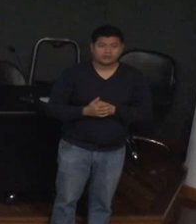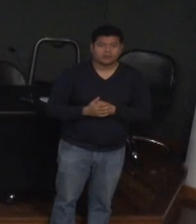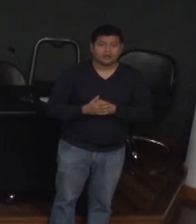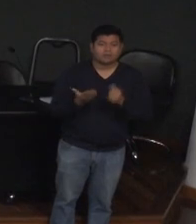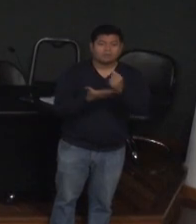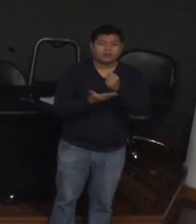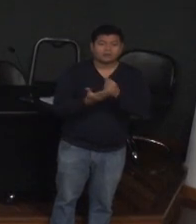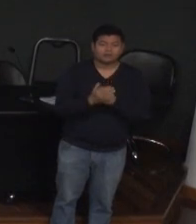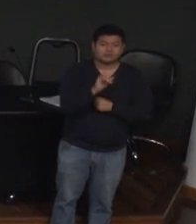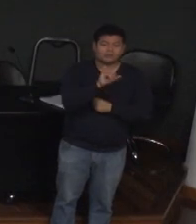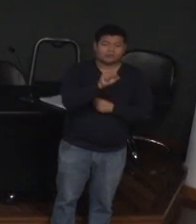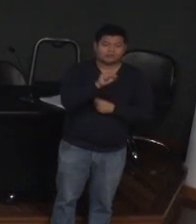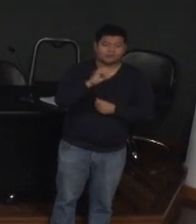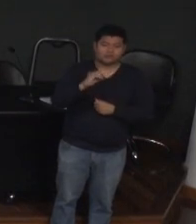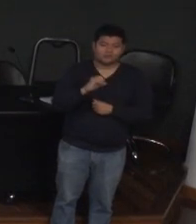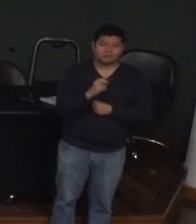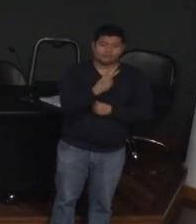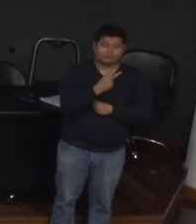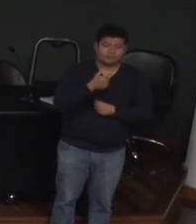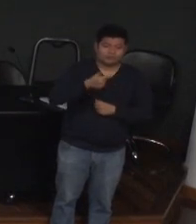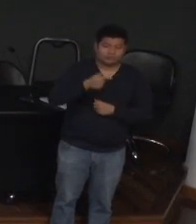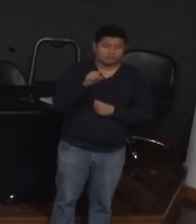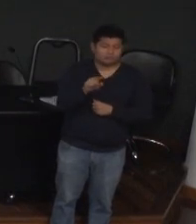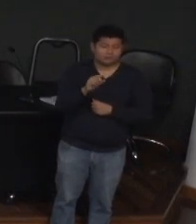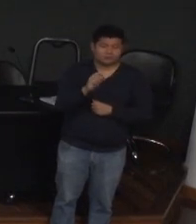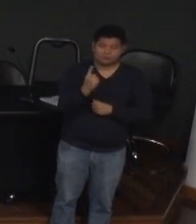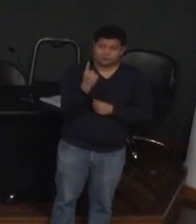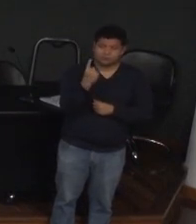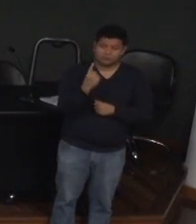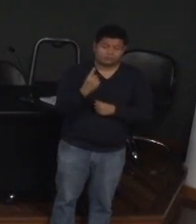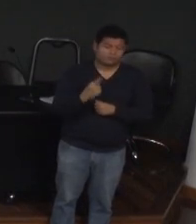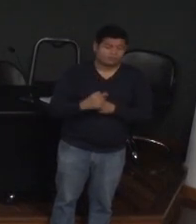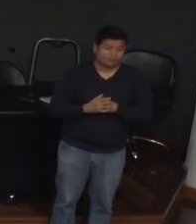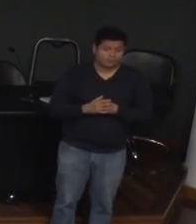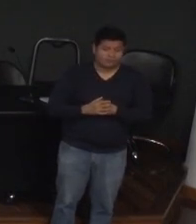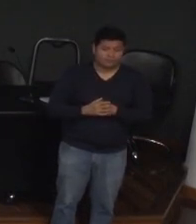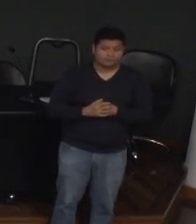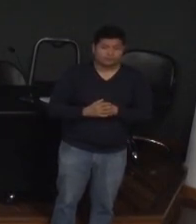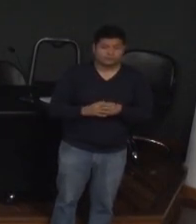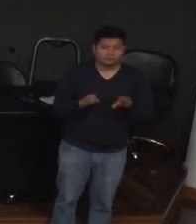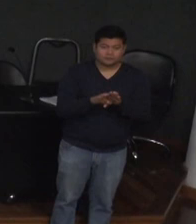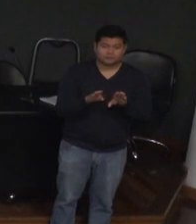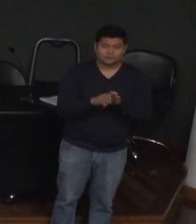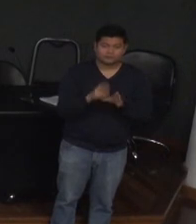27001, A11.2.2 da ISO, gerenciamento de privilégios. ISO